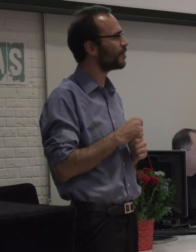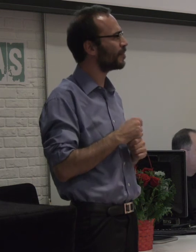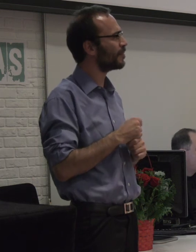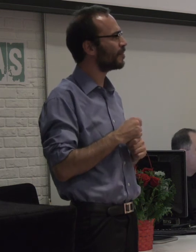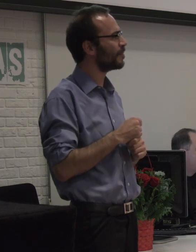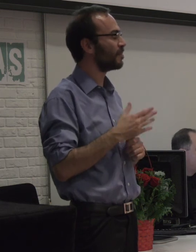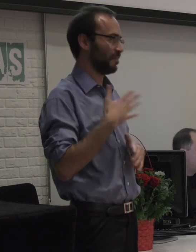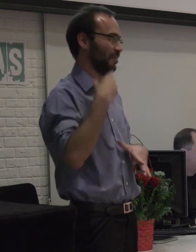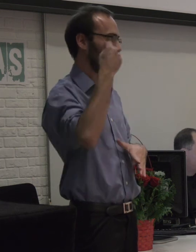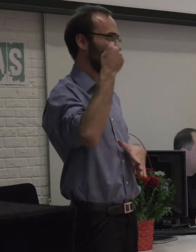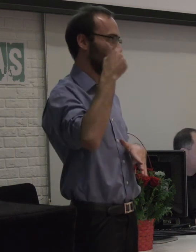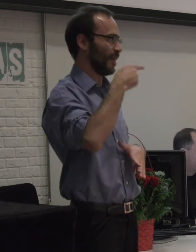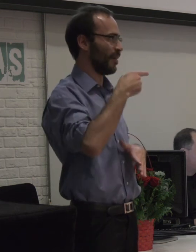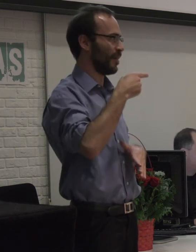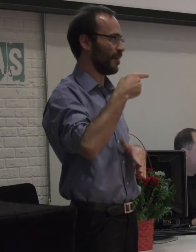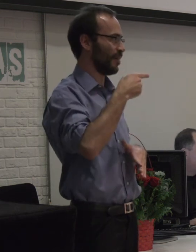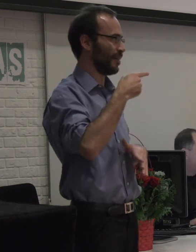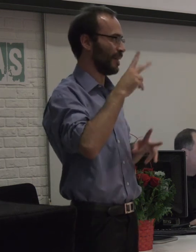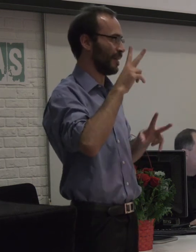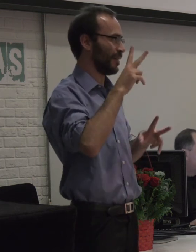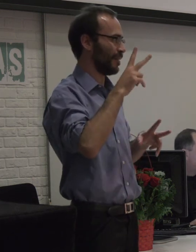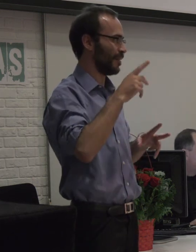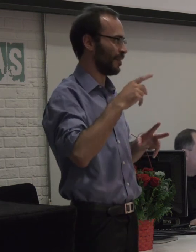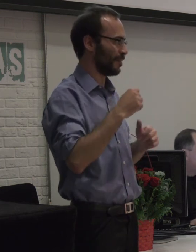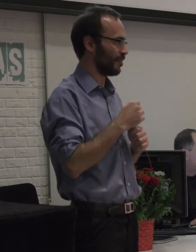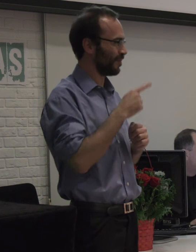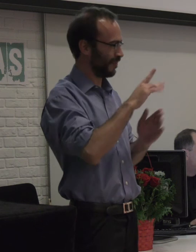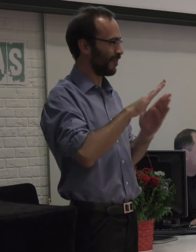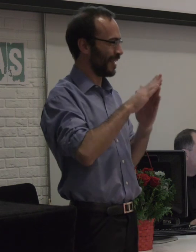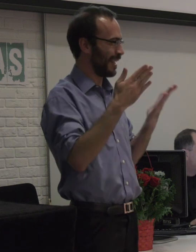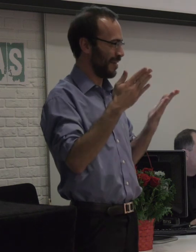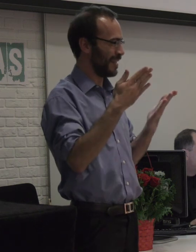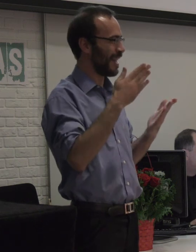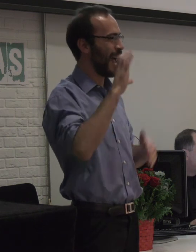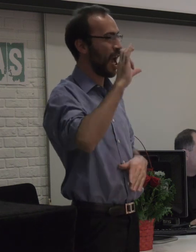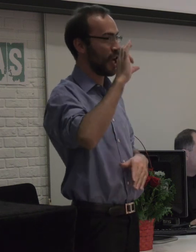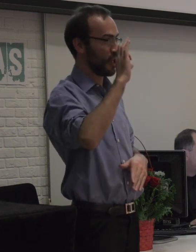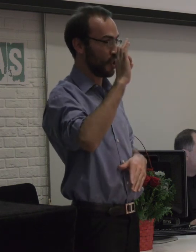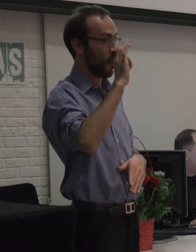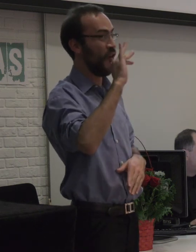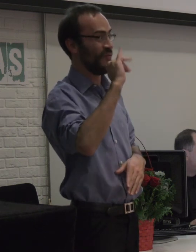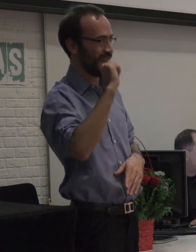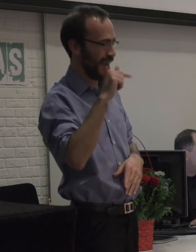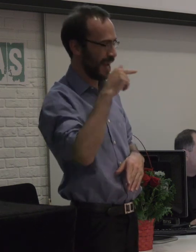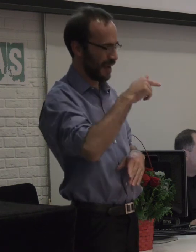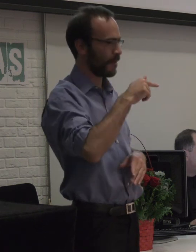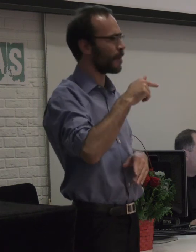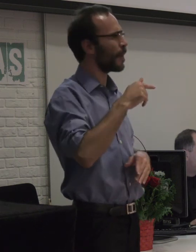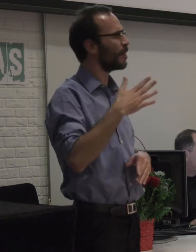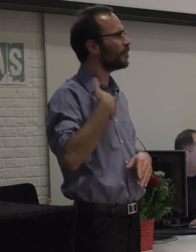Supongo que pues estando dentro de la revista Sofía y esa conexión con Rosso de Luna, ¿has podido